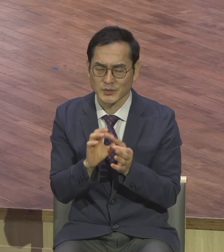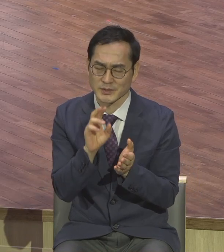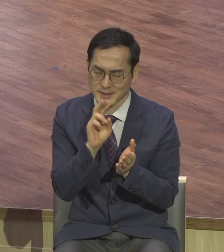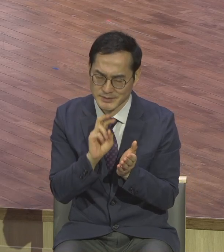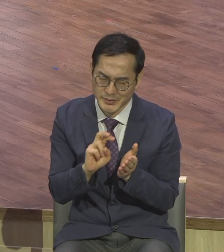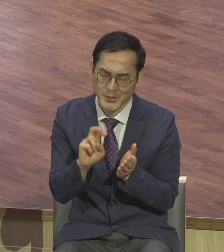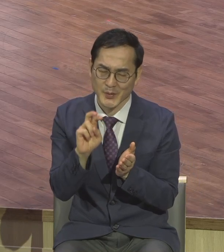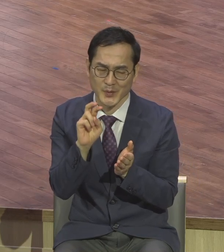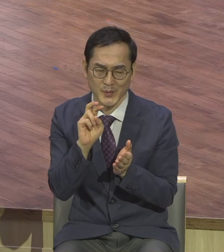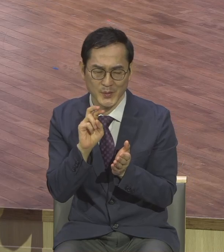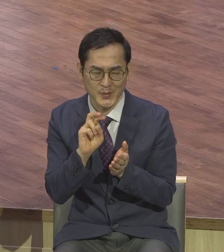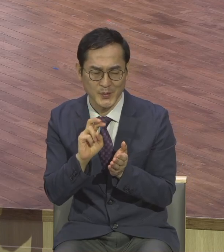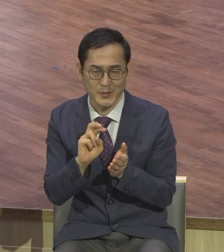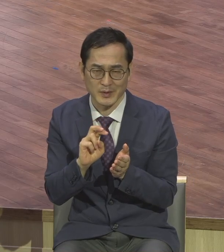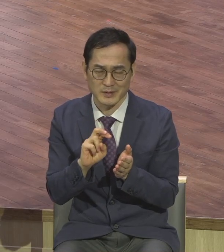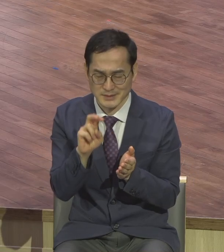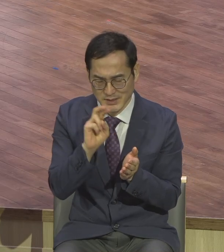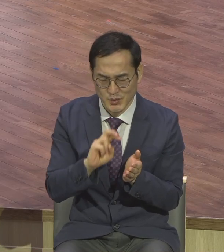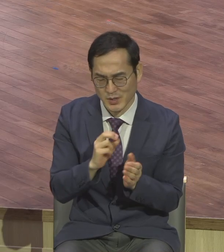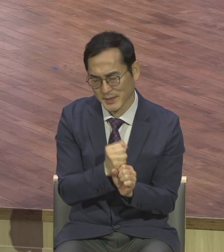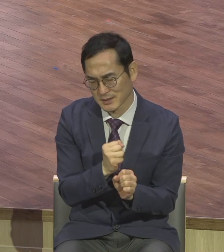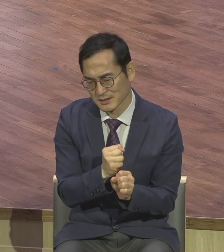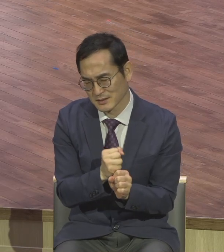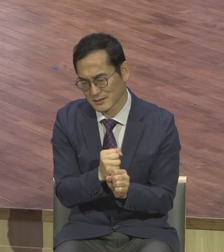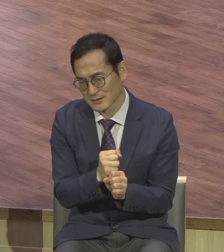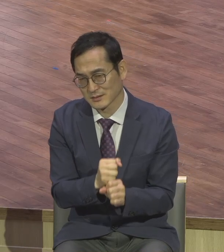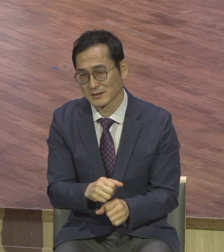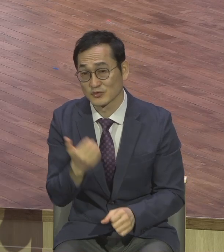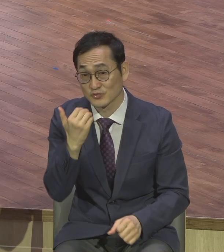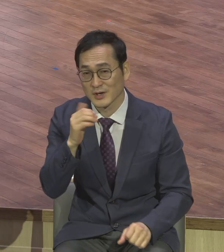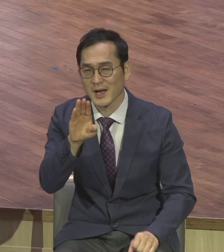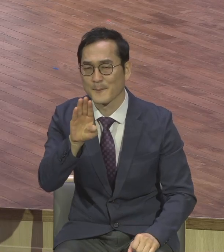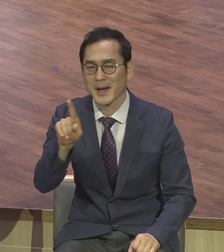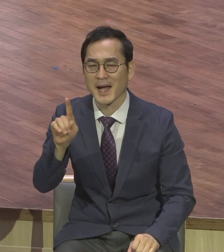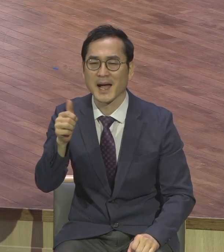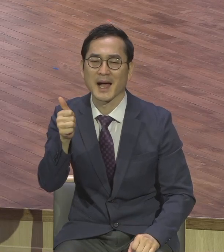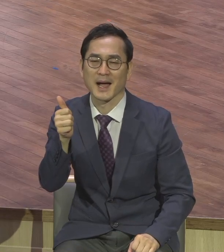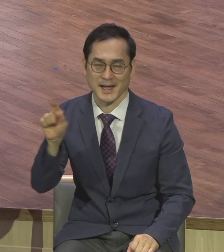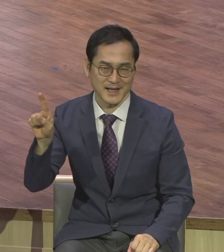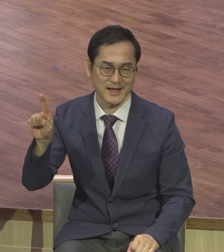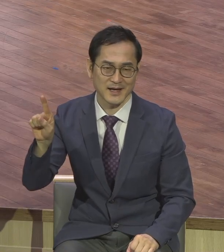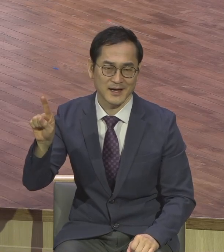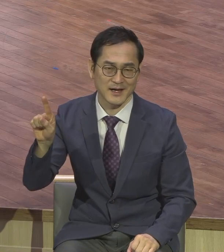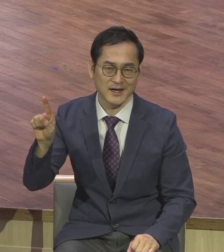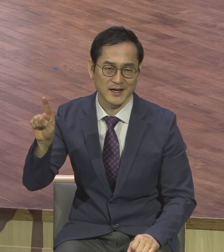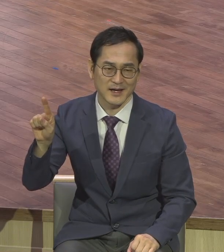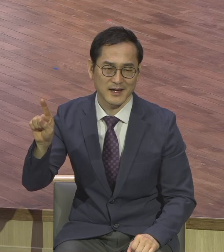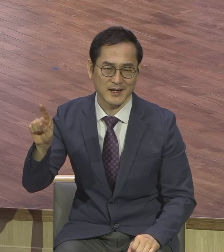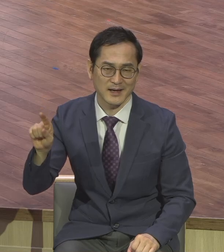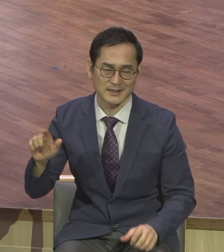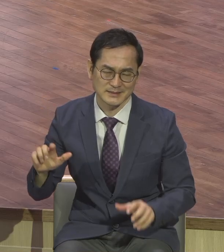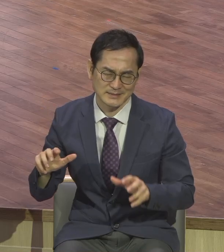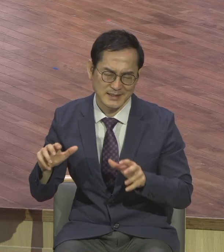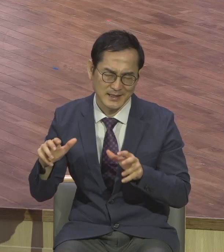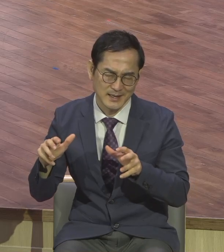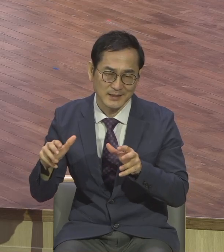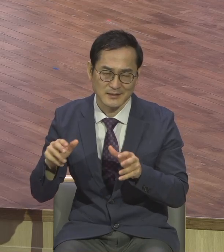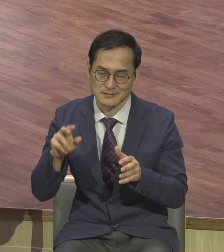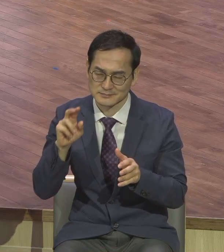찬송 작곡을 합니다. 바하. 세계적인 인류에